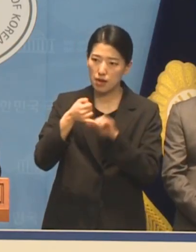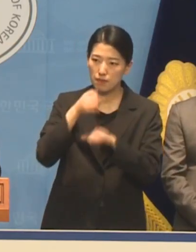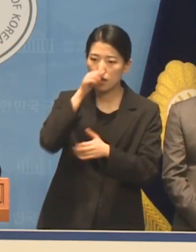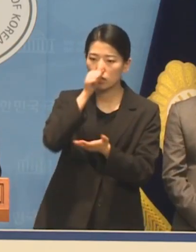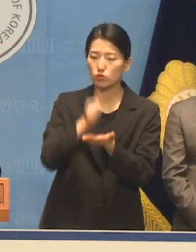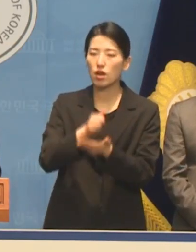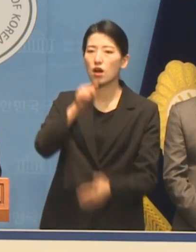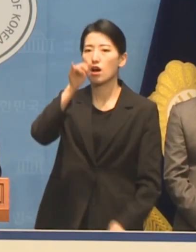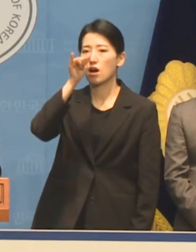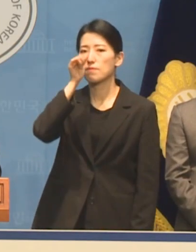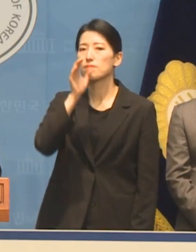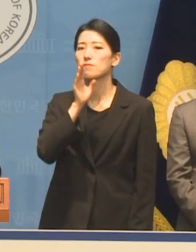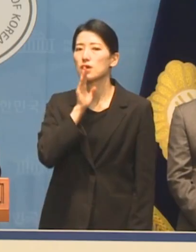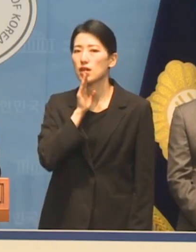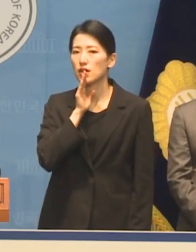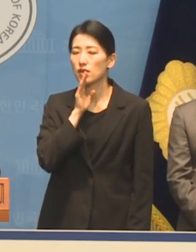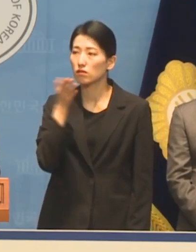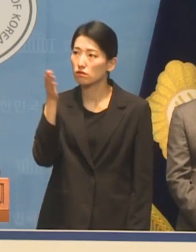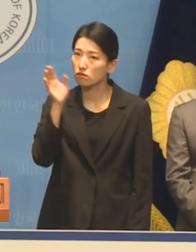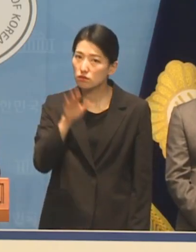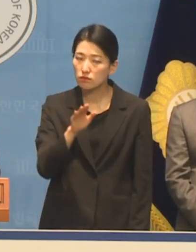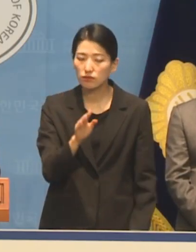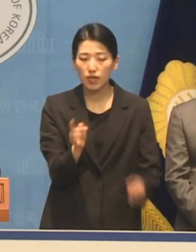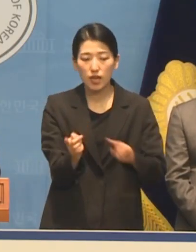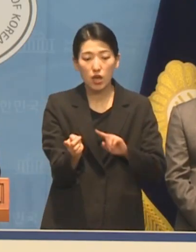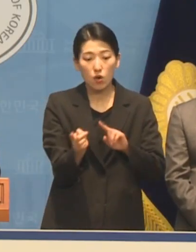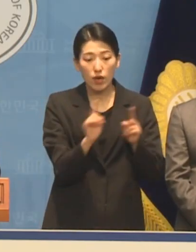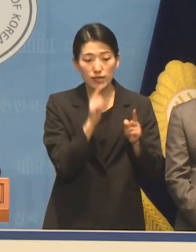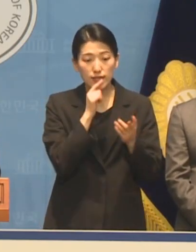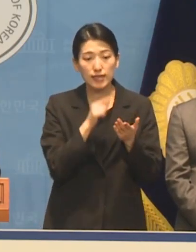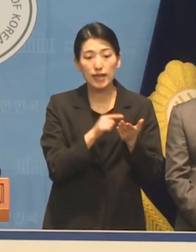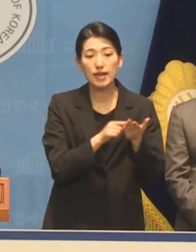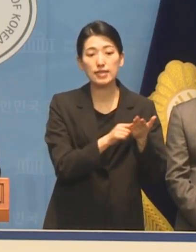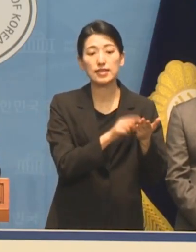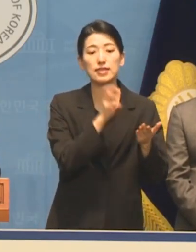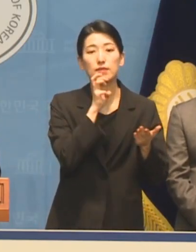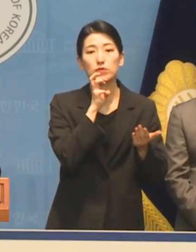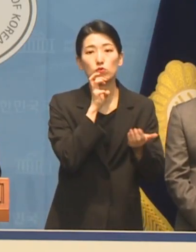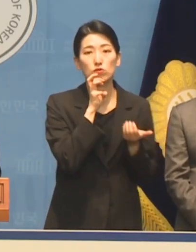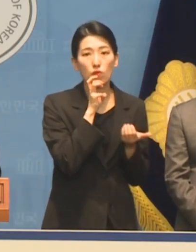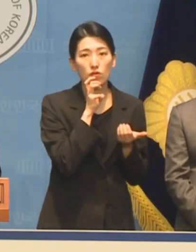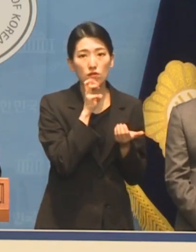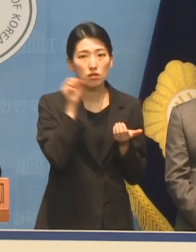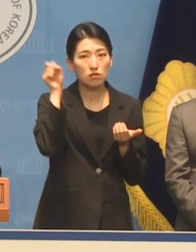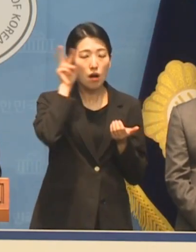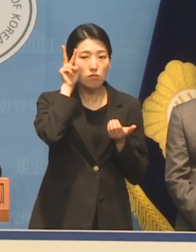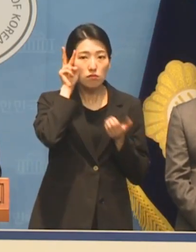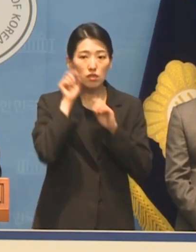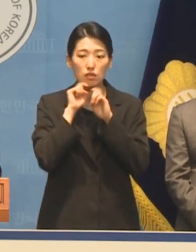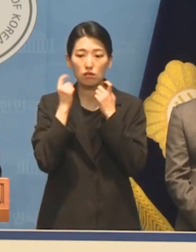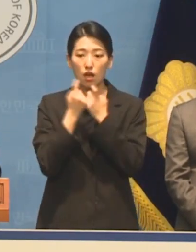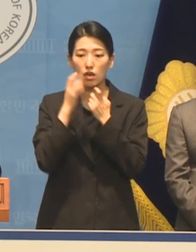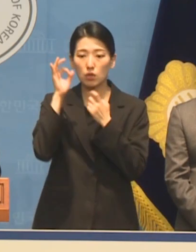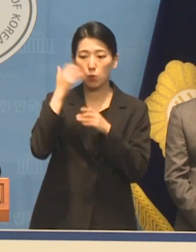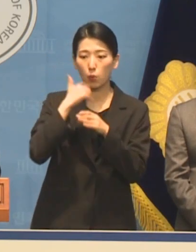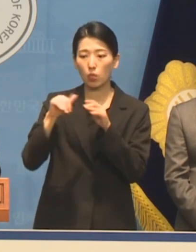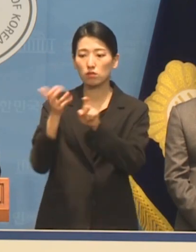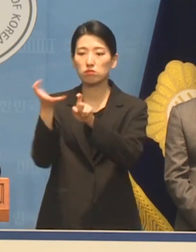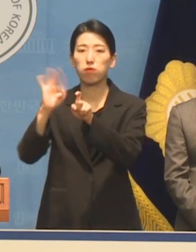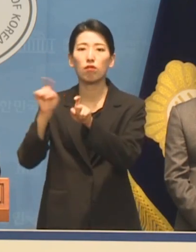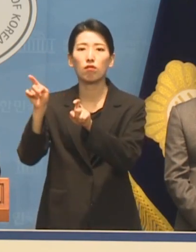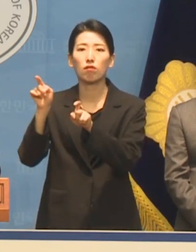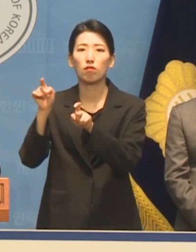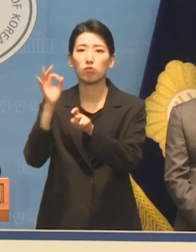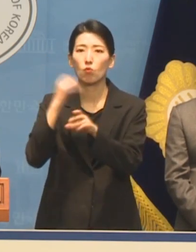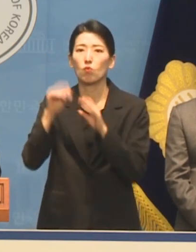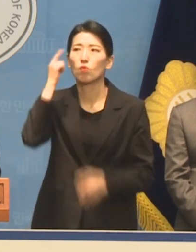인정하면서도 회생 개시 30분 전에 무려 10억 원을 회장 개인의 계좌로 송금했던 이 횡령 혐의와